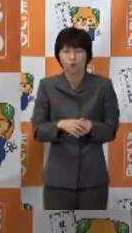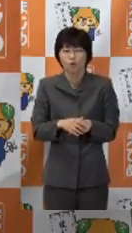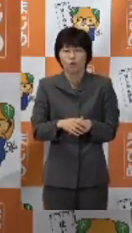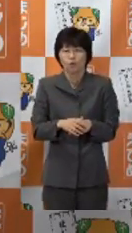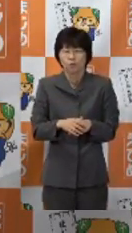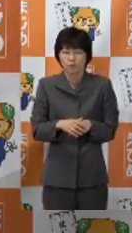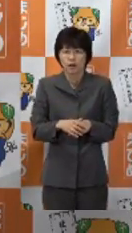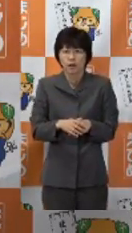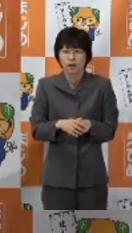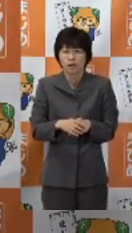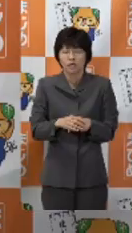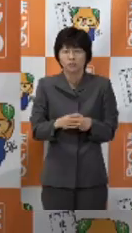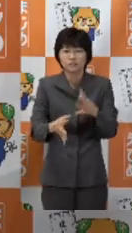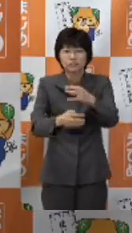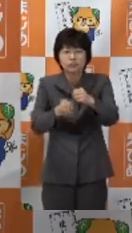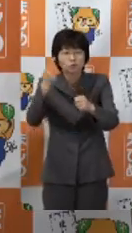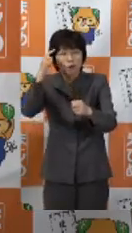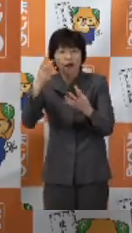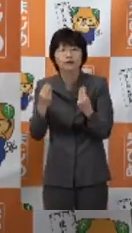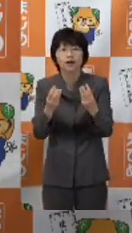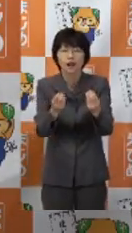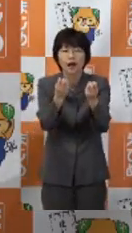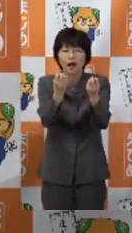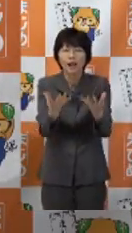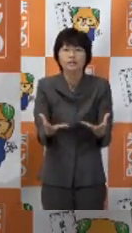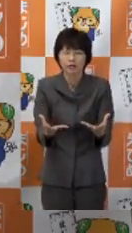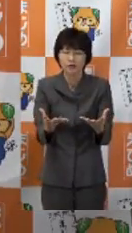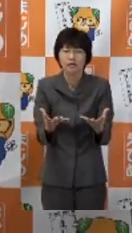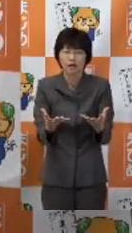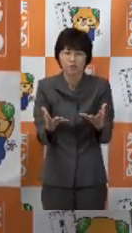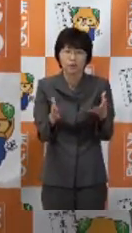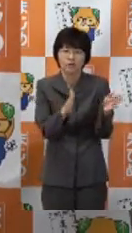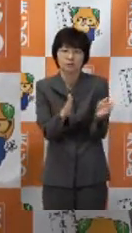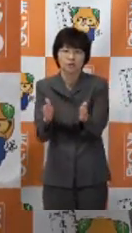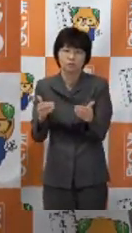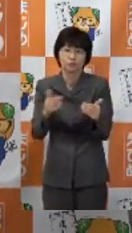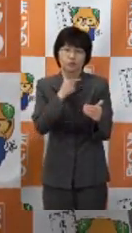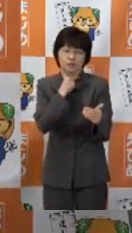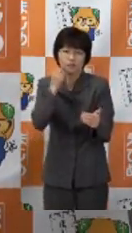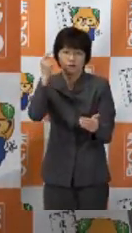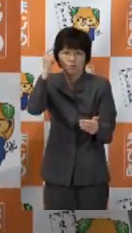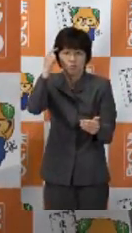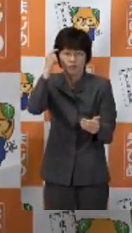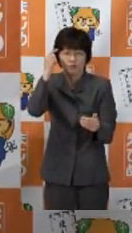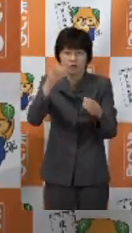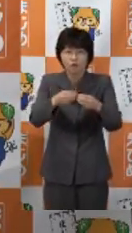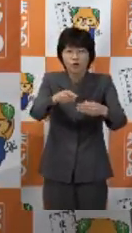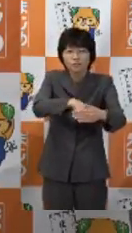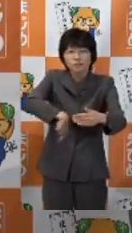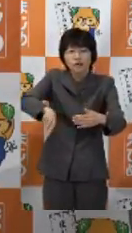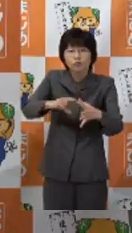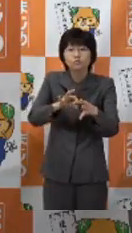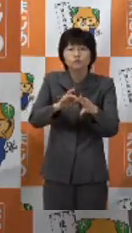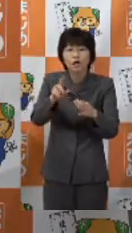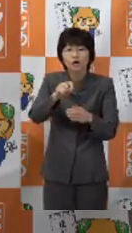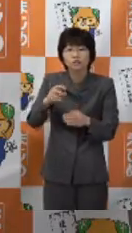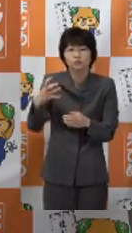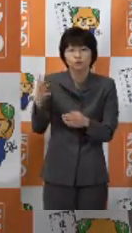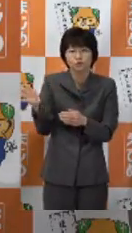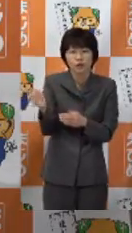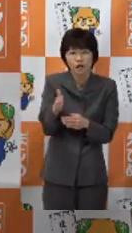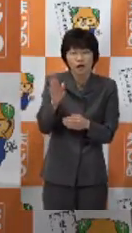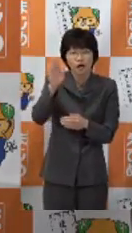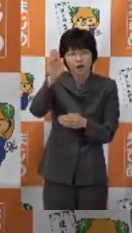今後新しい忠義スポットの増設完了軸も見据えながらが国際セール価格 b どう制御を進め